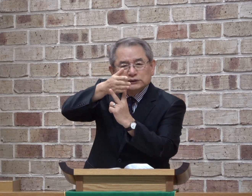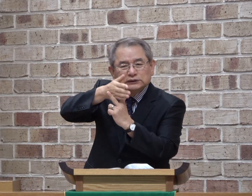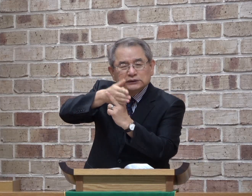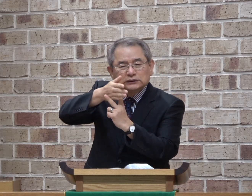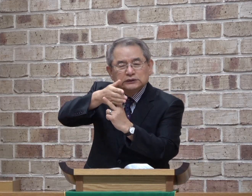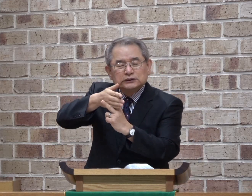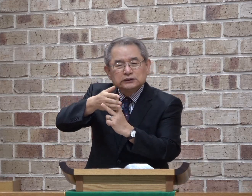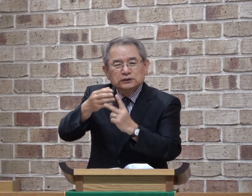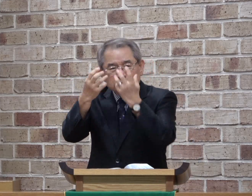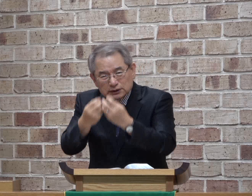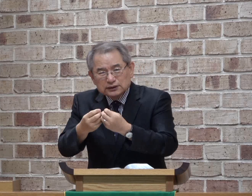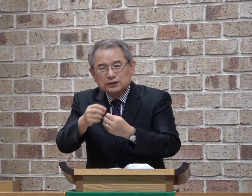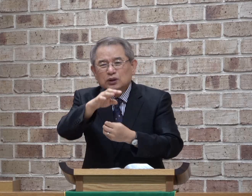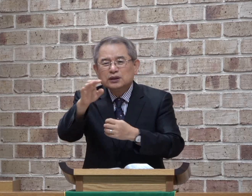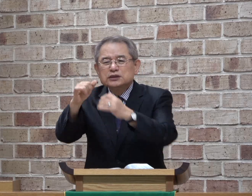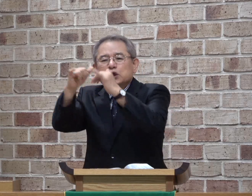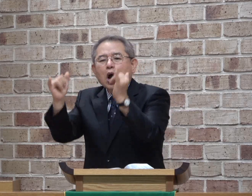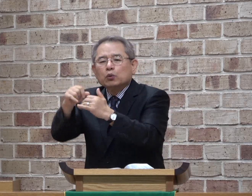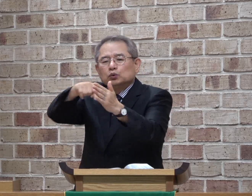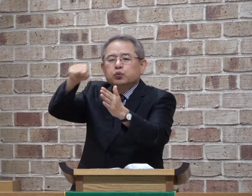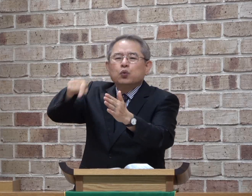그 중에 두 가지가 있는데, 한 가지는